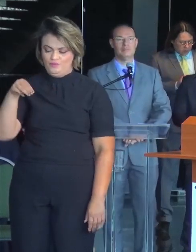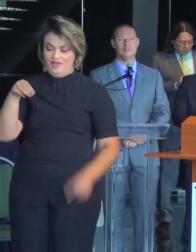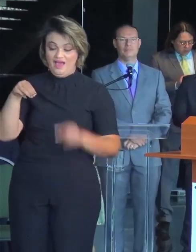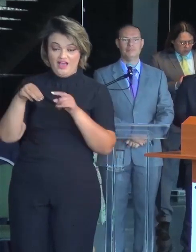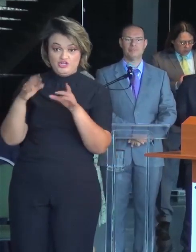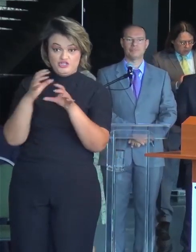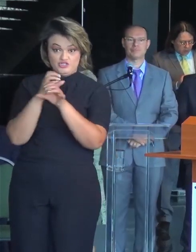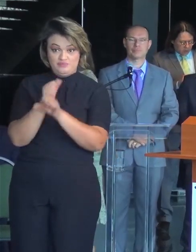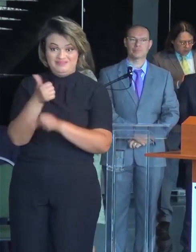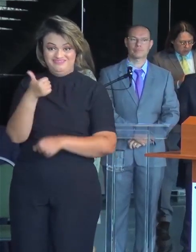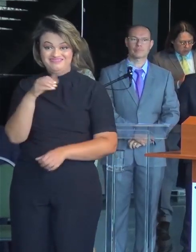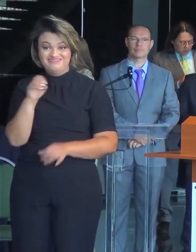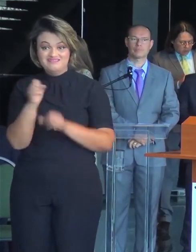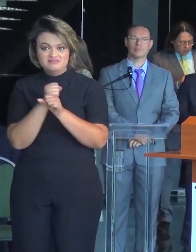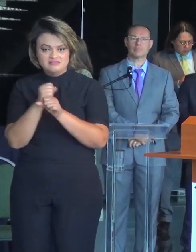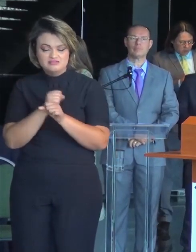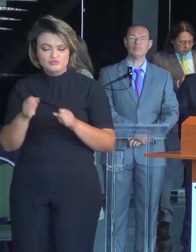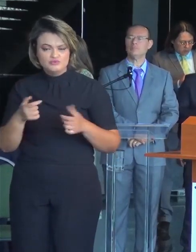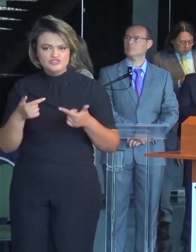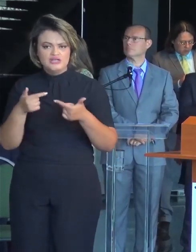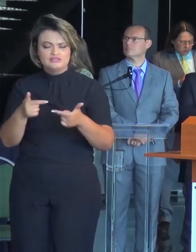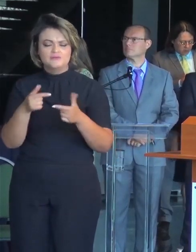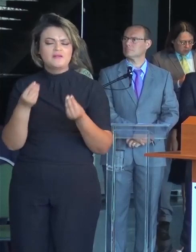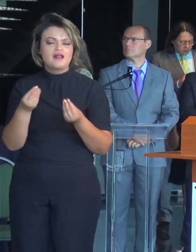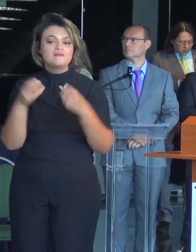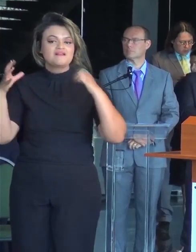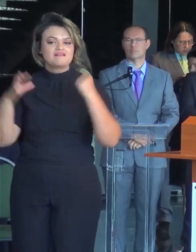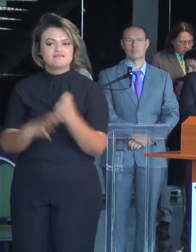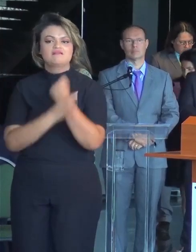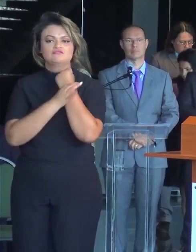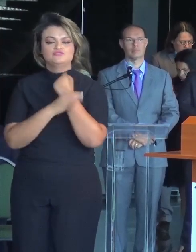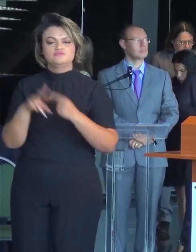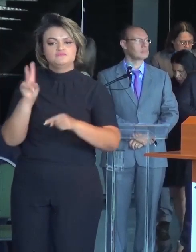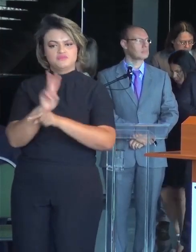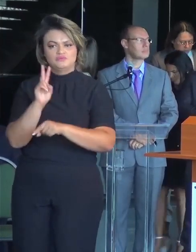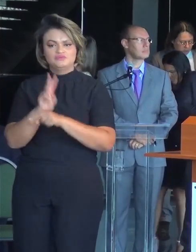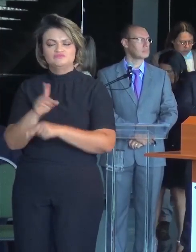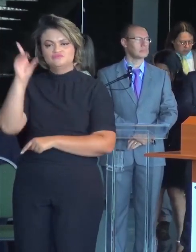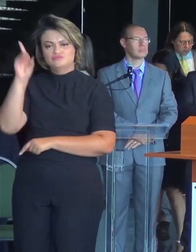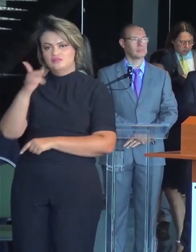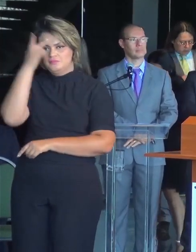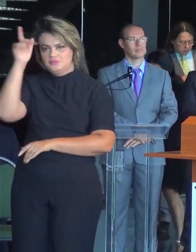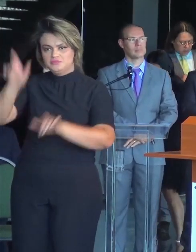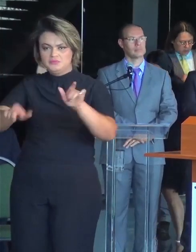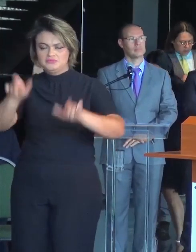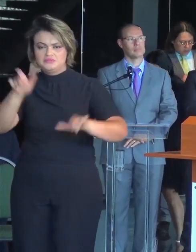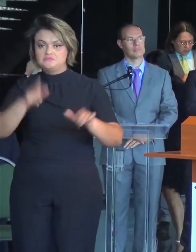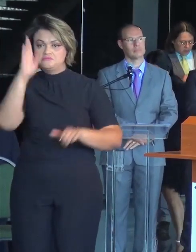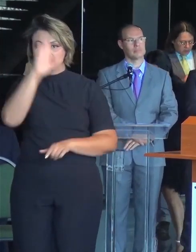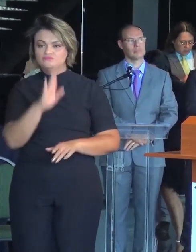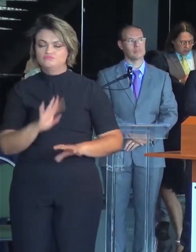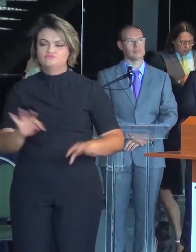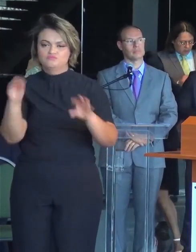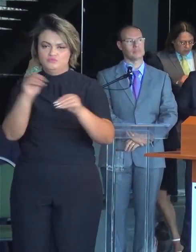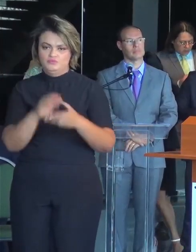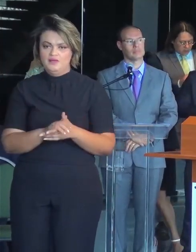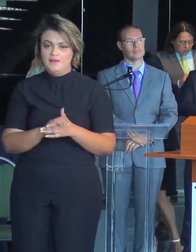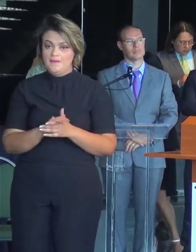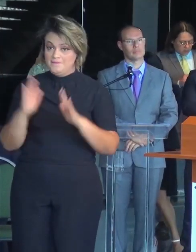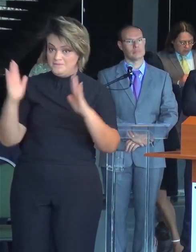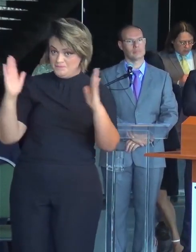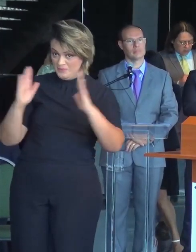Senacom completa 10 anos de atuação na garantia da proteção dos direitos dos consumidores em todo o país,